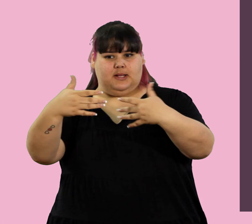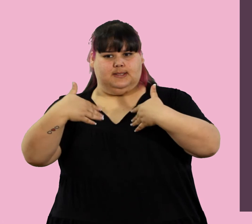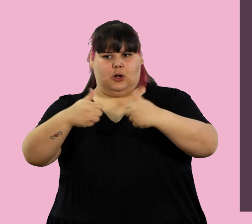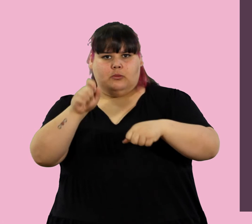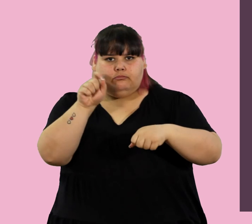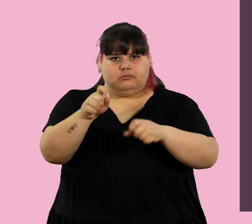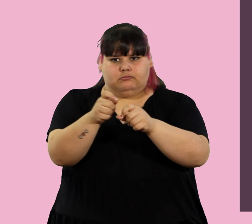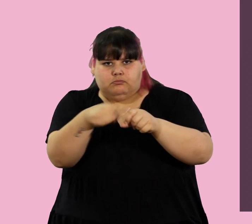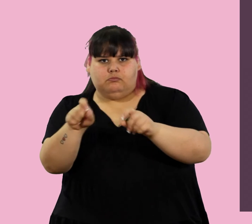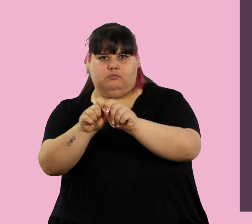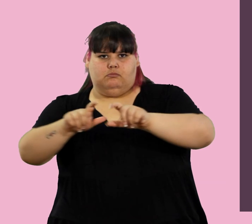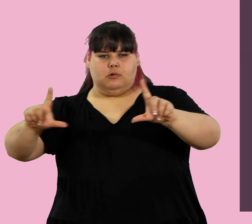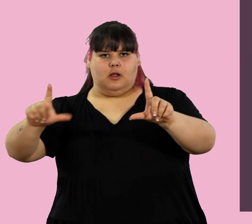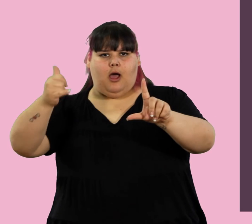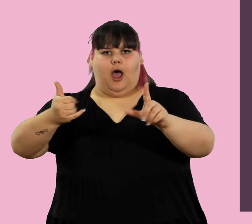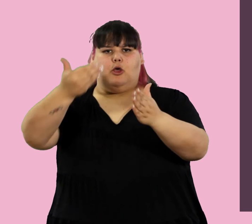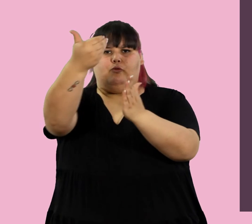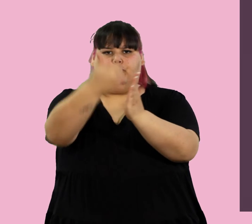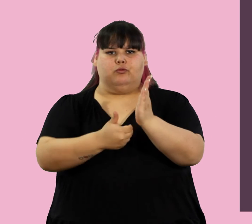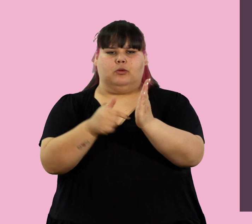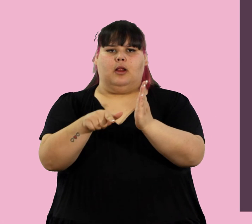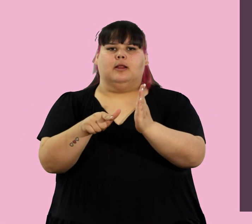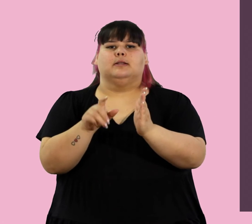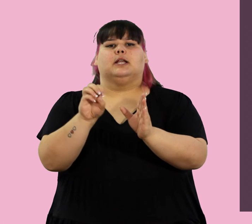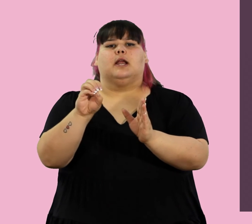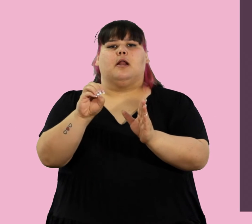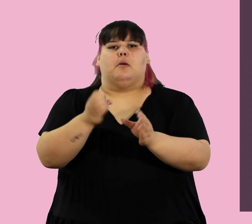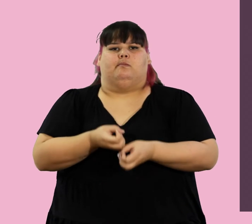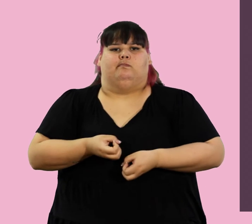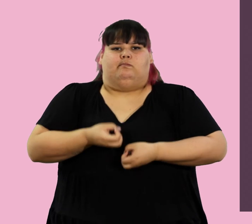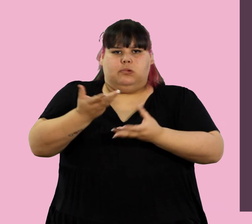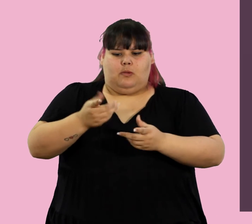el formulario Manifestar mi voluntad de donar.